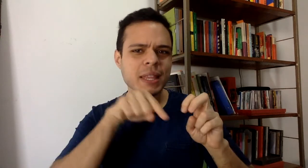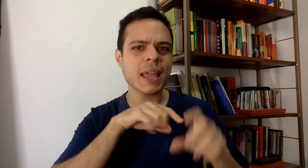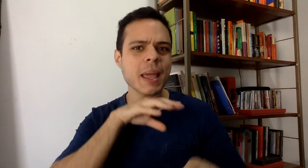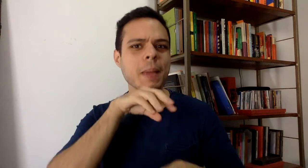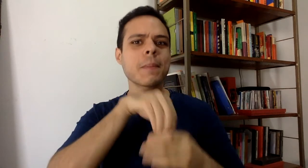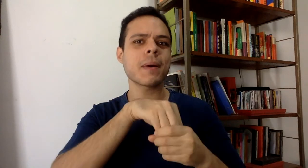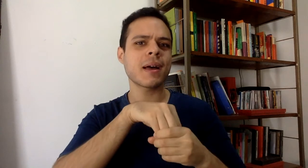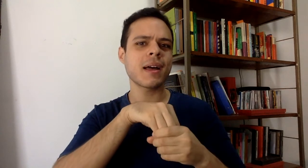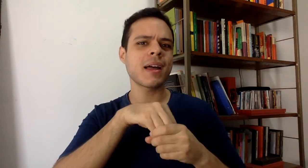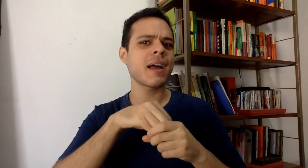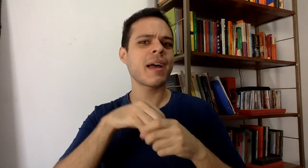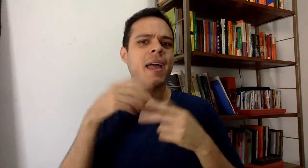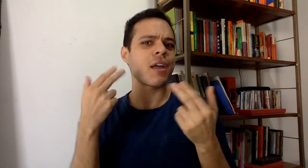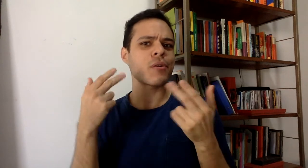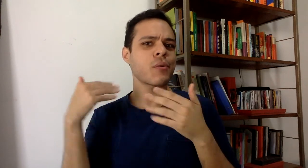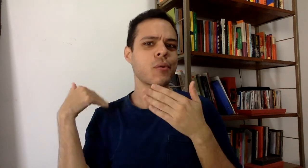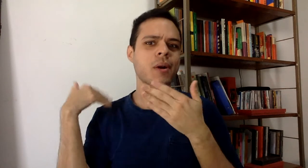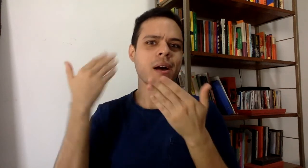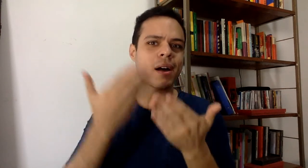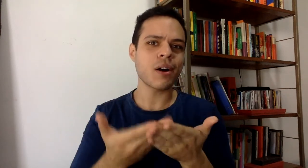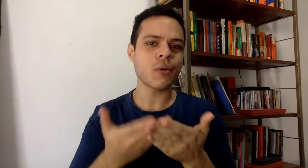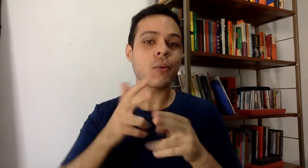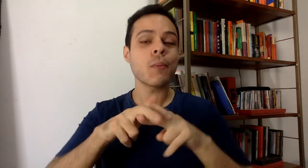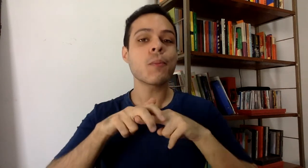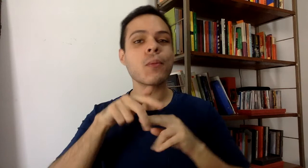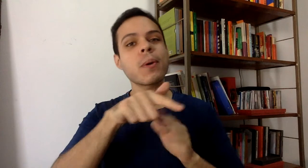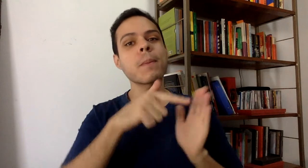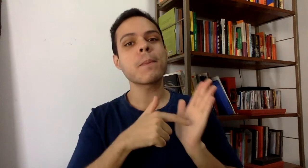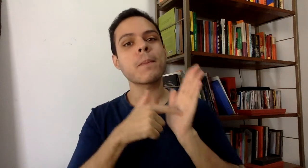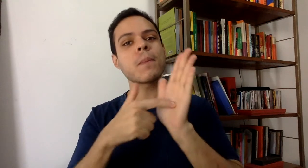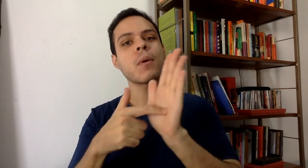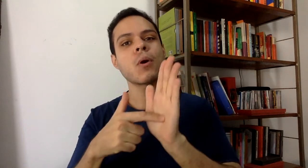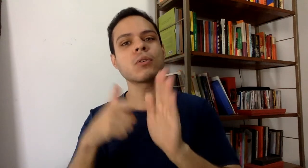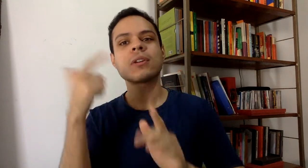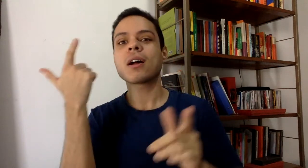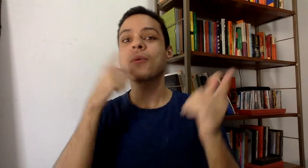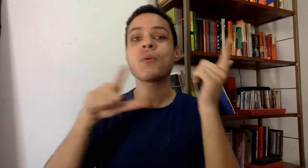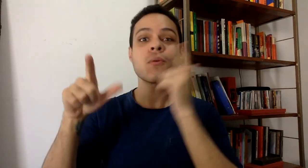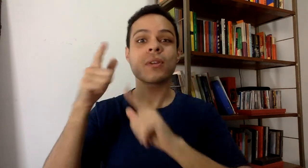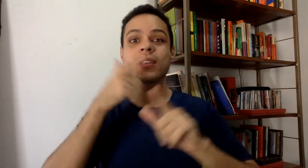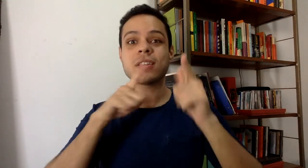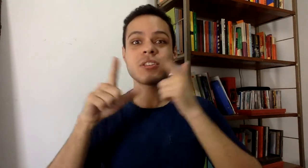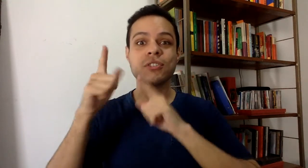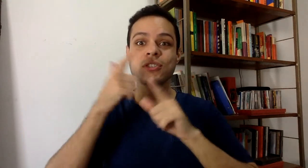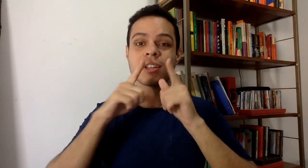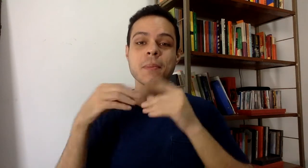o tema e as questões abordadas e as conquistas para a